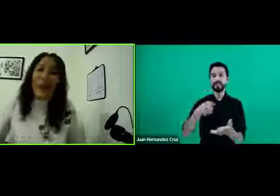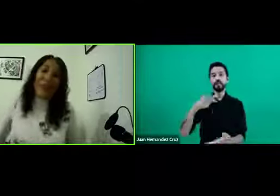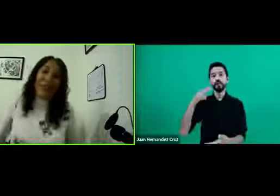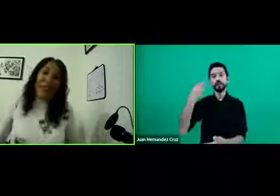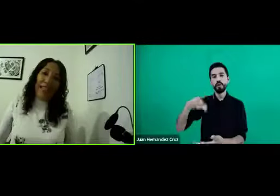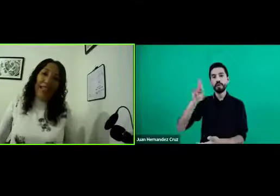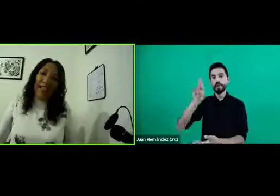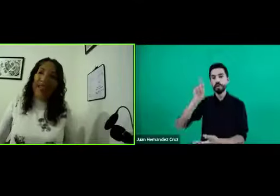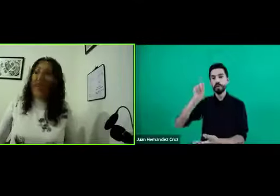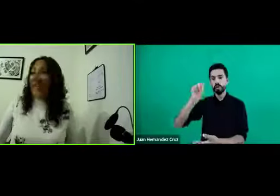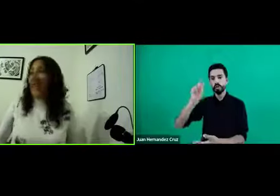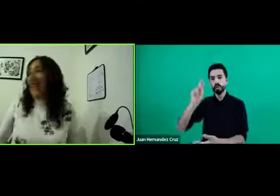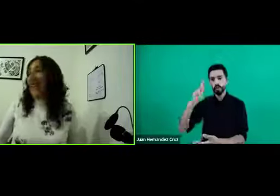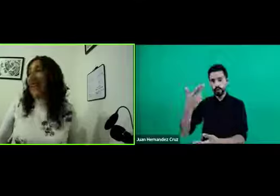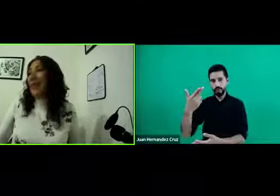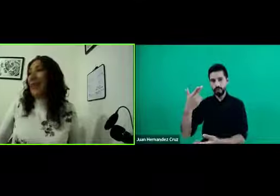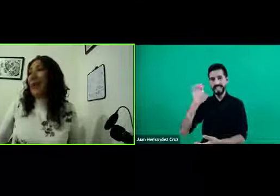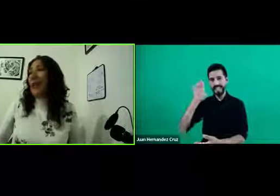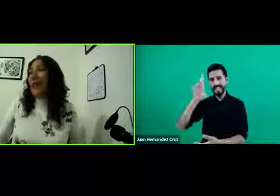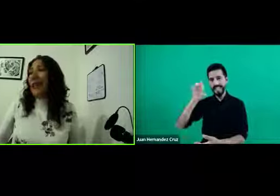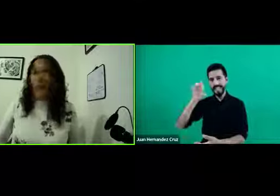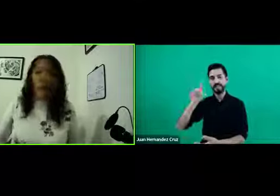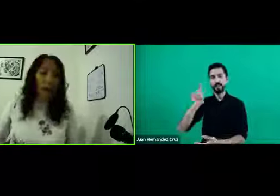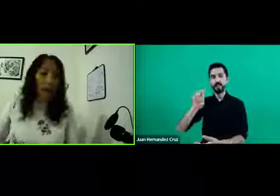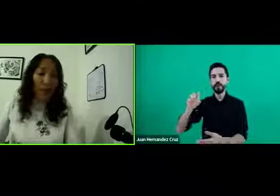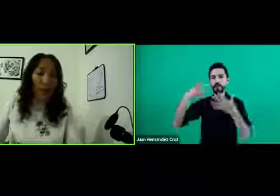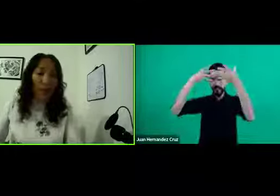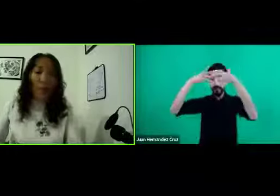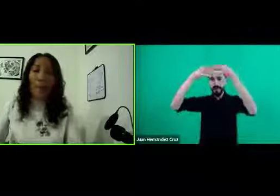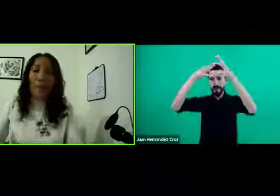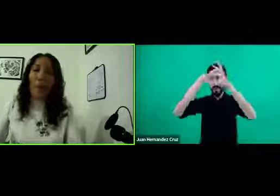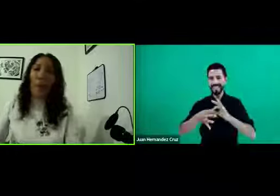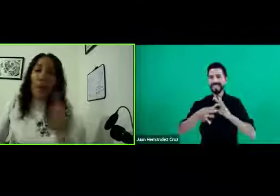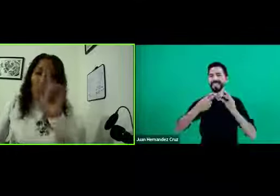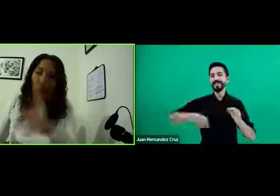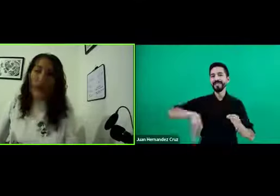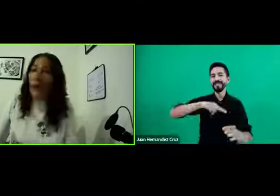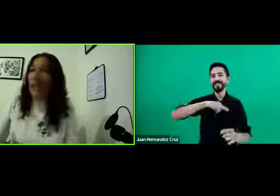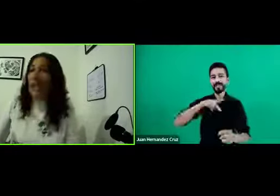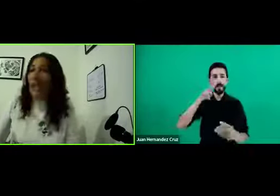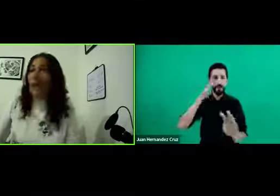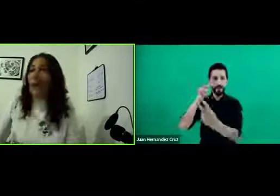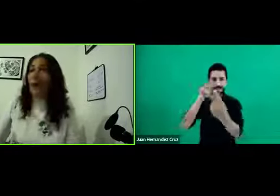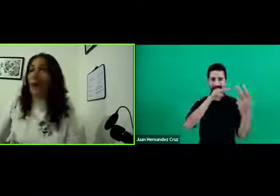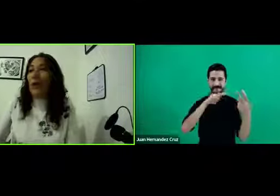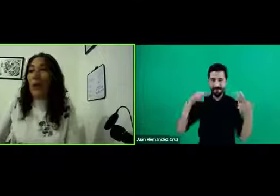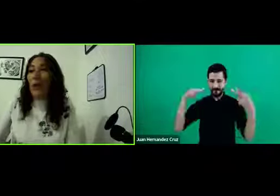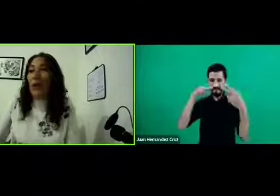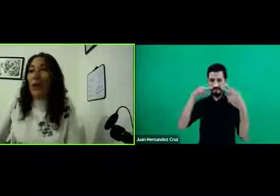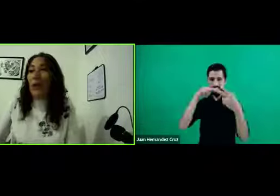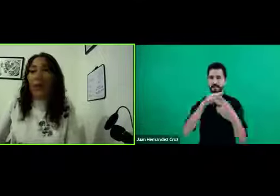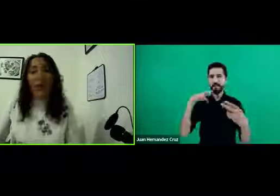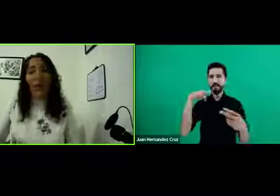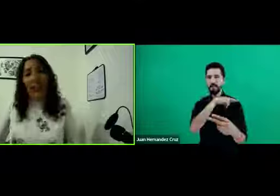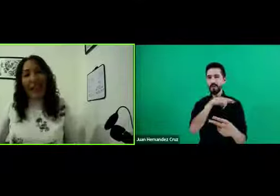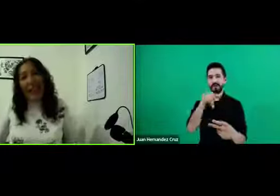de Neurosintergia y espero que nos podamos ver muy pronto en otro